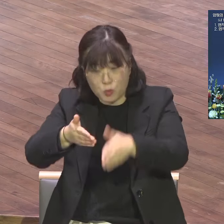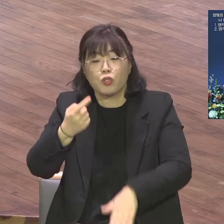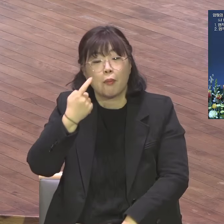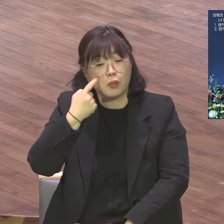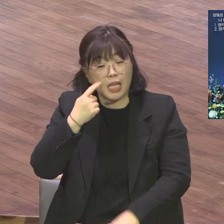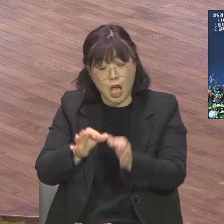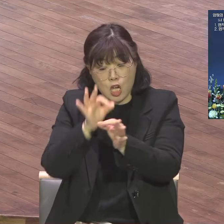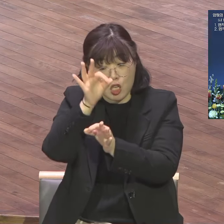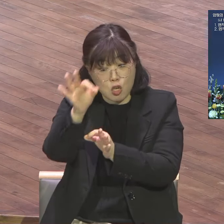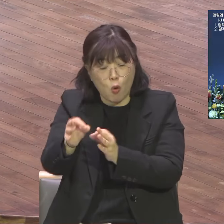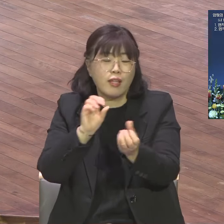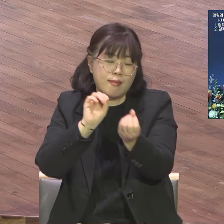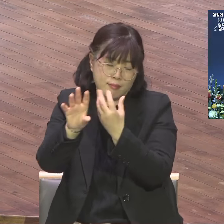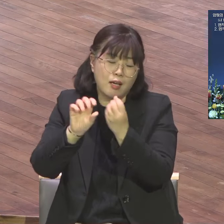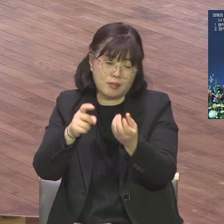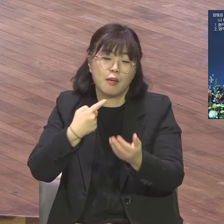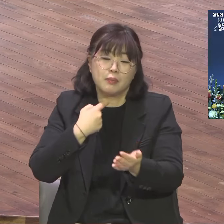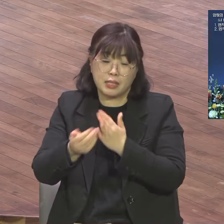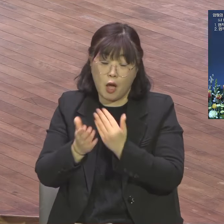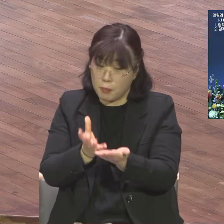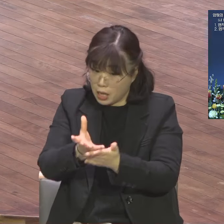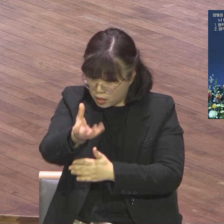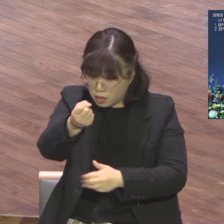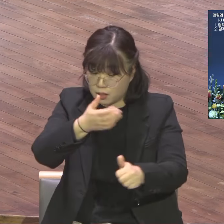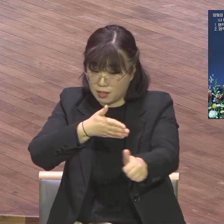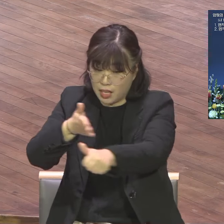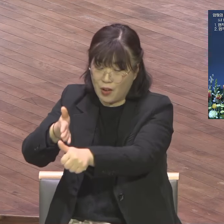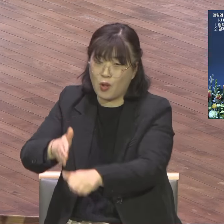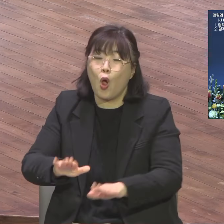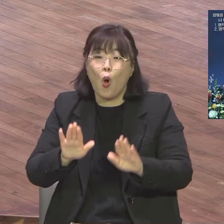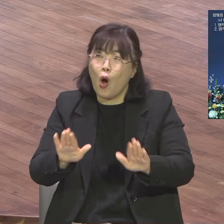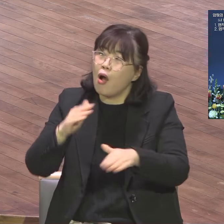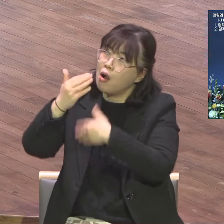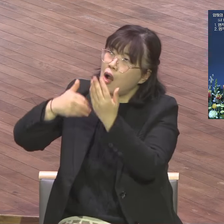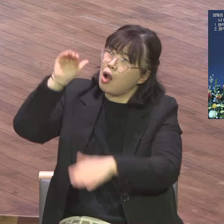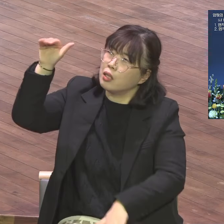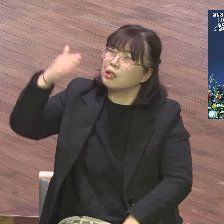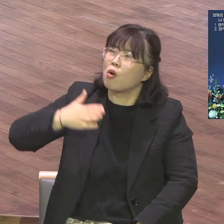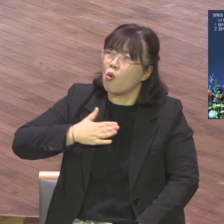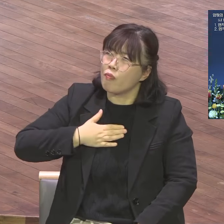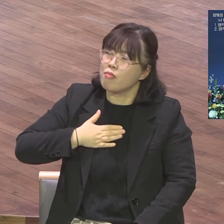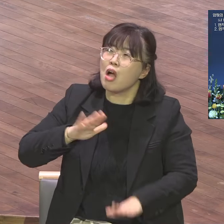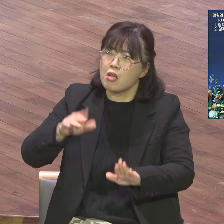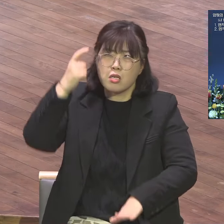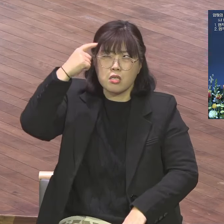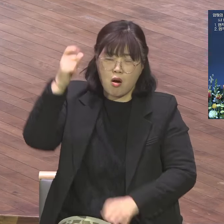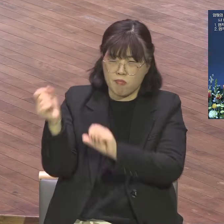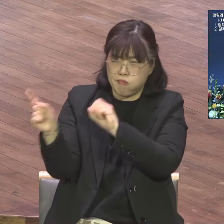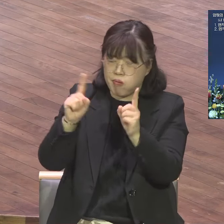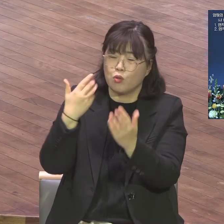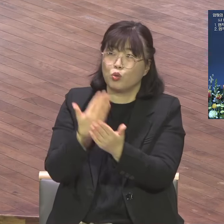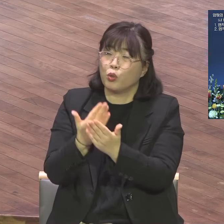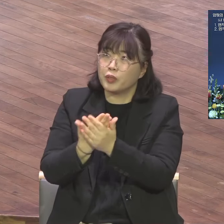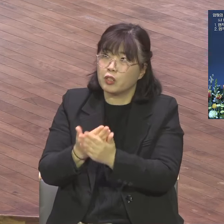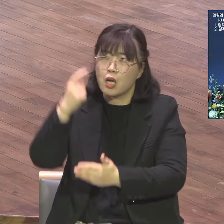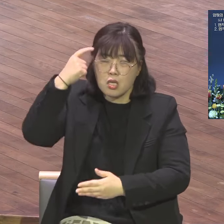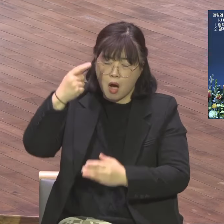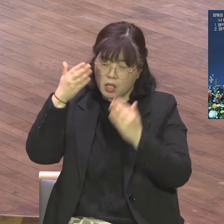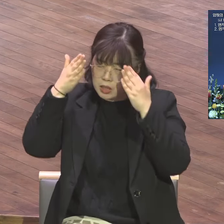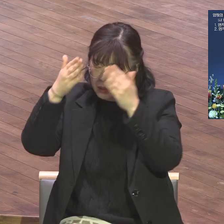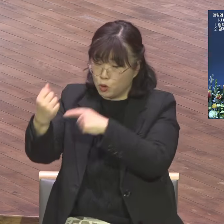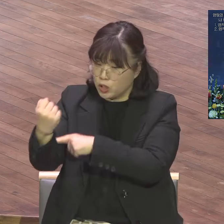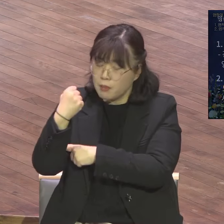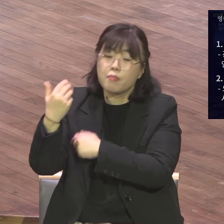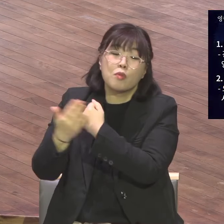응답을 체험케 하여 주옵소서. 하나님 이 밤에 나에게 영적 지각력을 주시옵소서. 하나님 나에게 영적 집중력을 주시옵소서. 주여